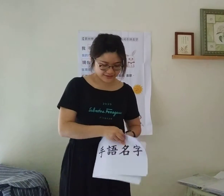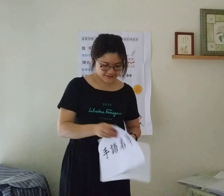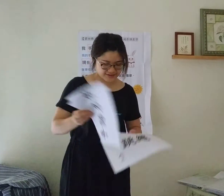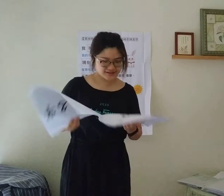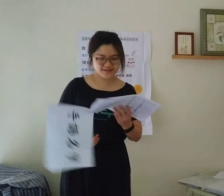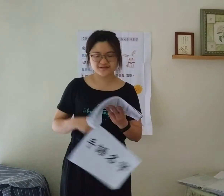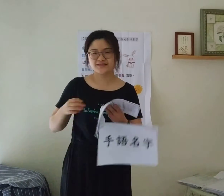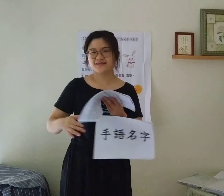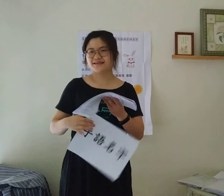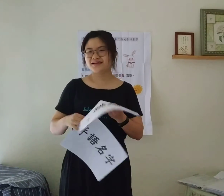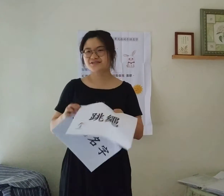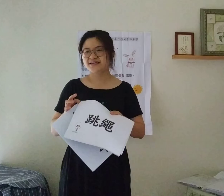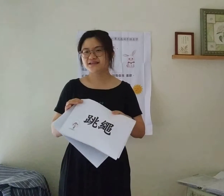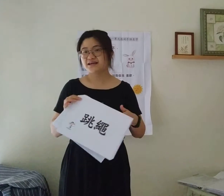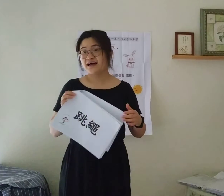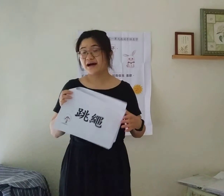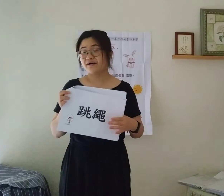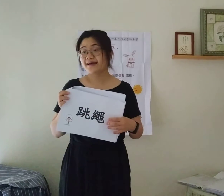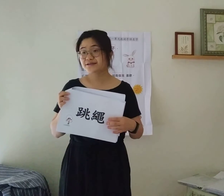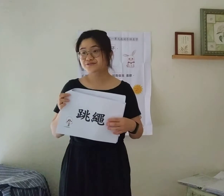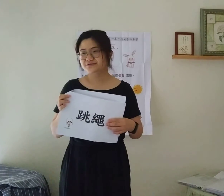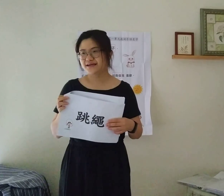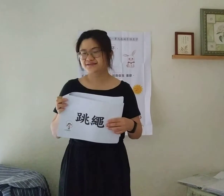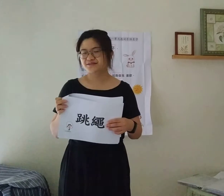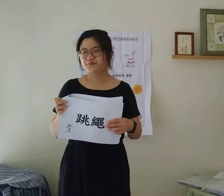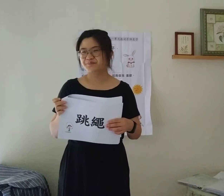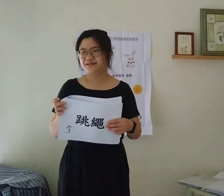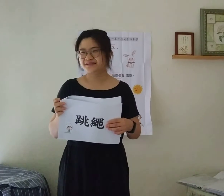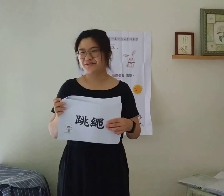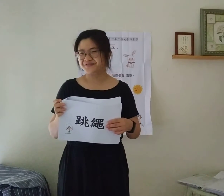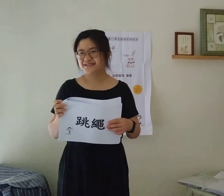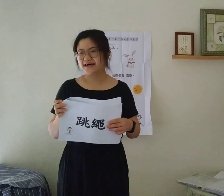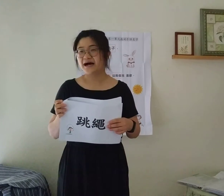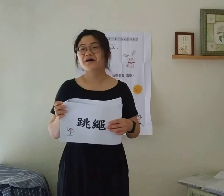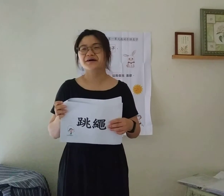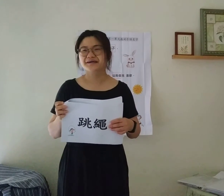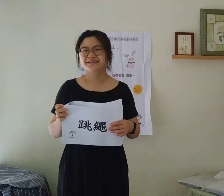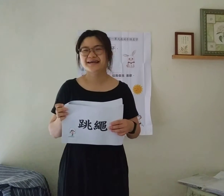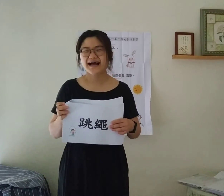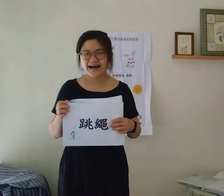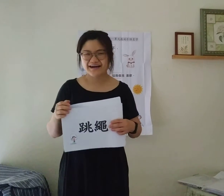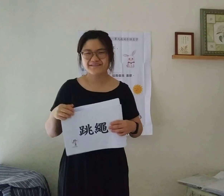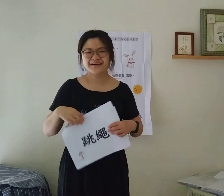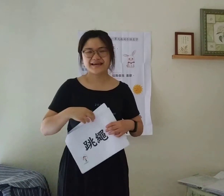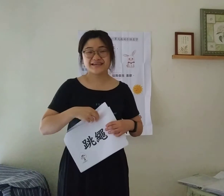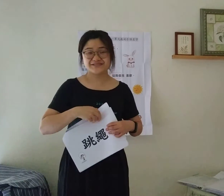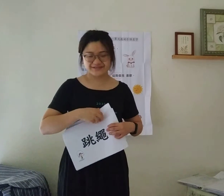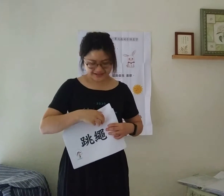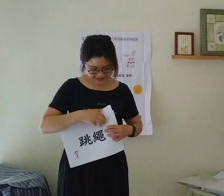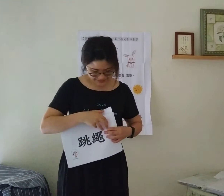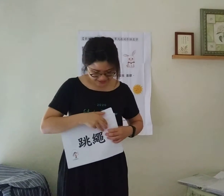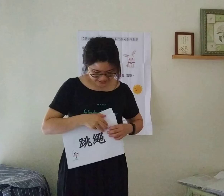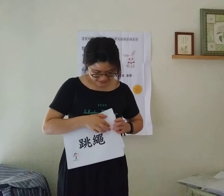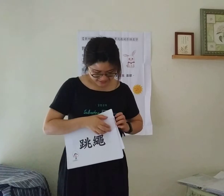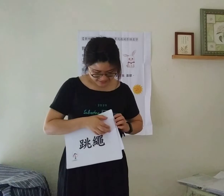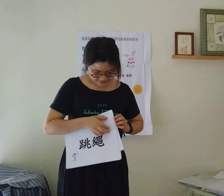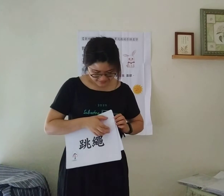是跳绳，好， A 组跳绳能不能比，讨论一下，好，很好， A 组的一分。